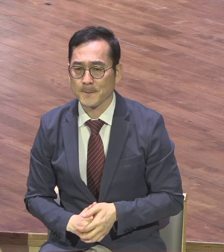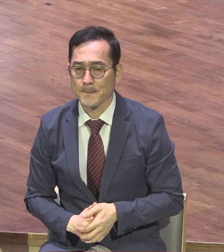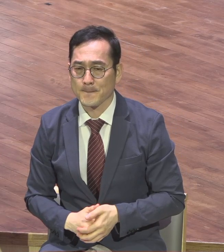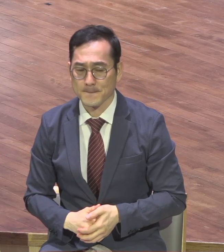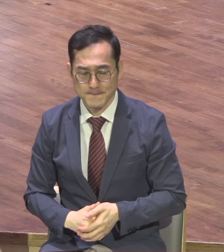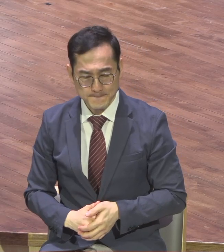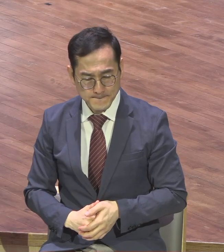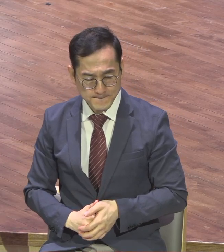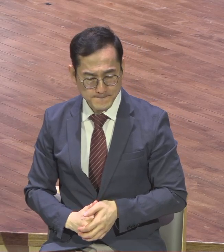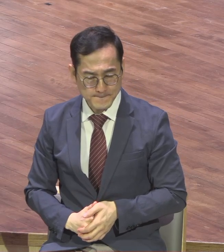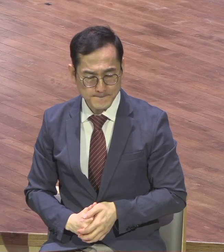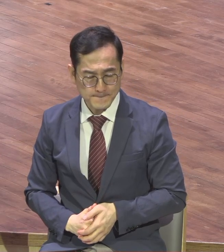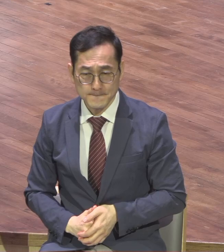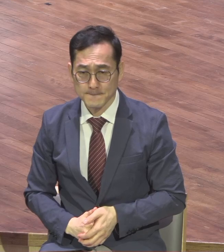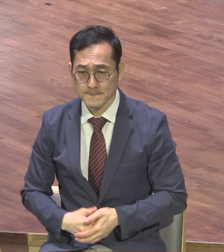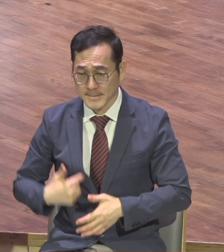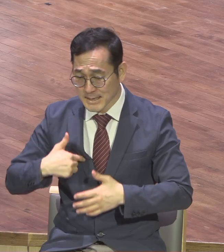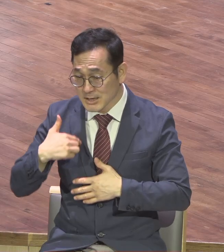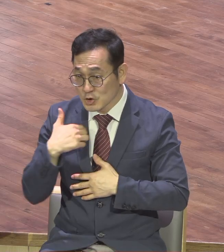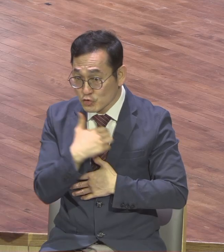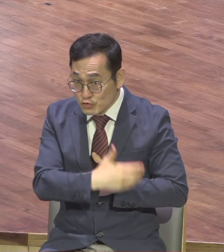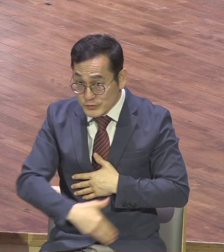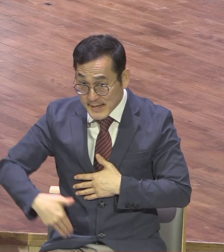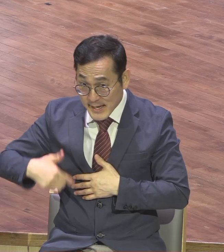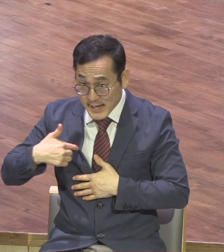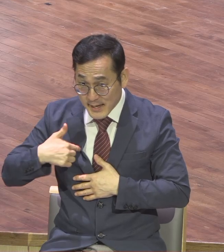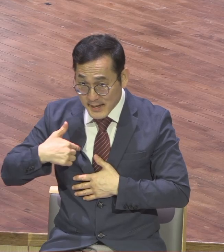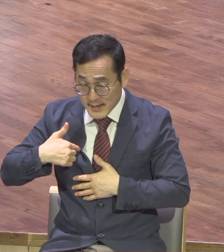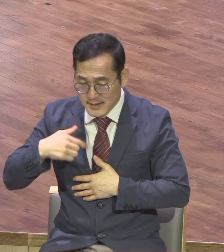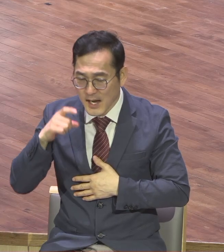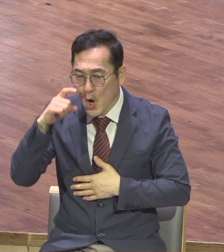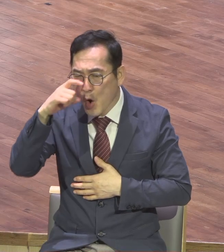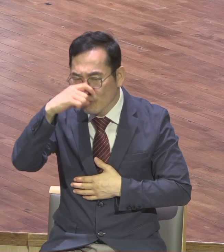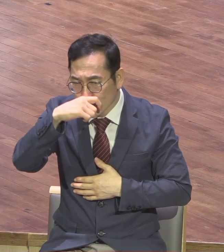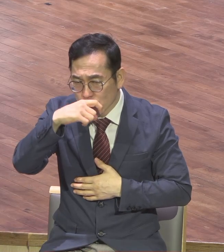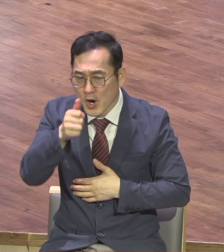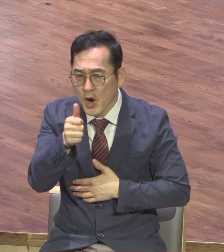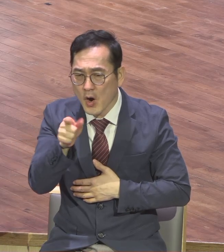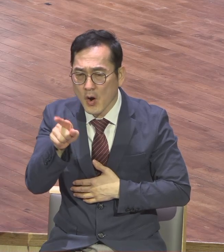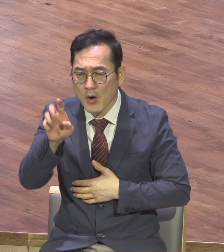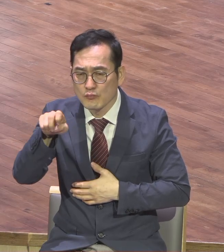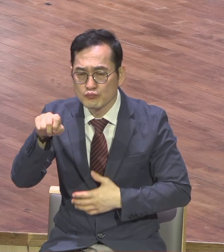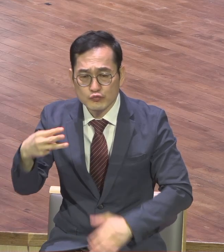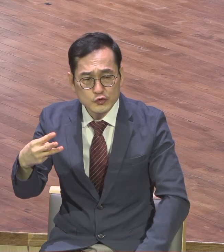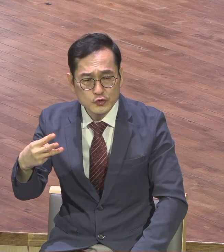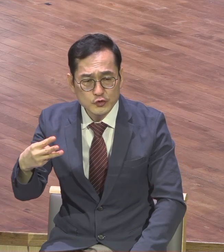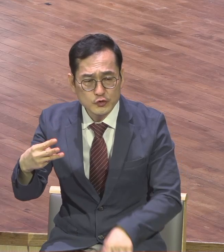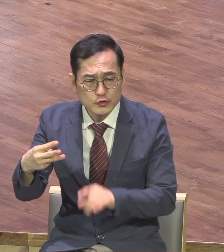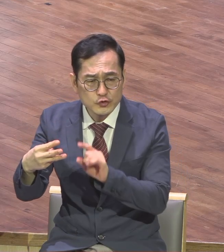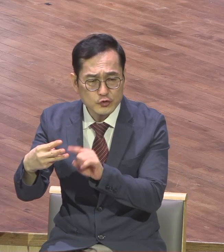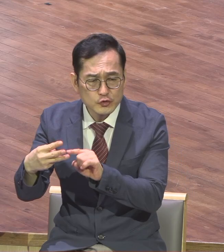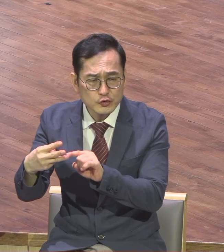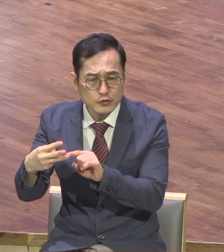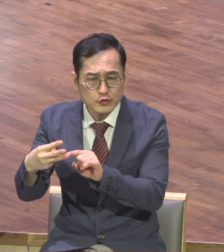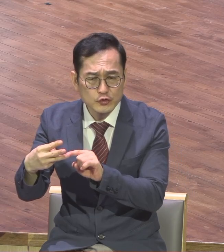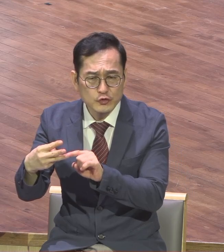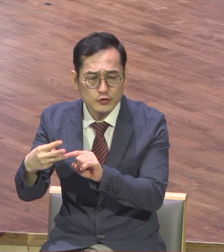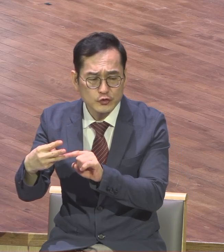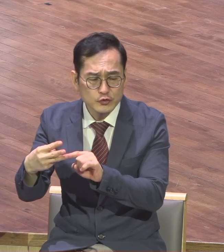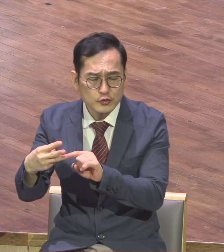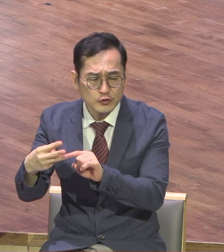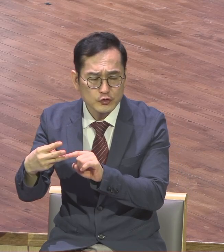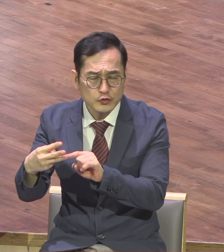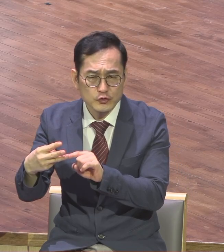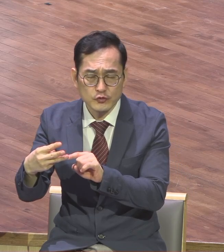허물 여기 보니까 육체의 허물이란 말이 나오는데 원어적으로 무슨 말이냐?